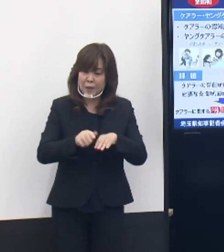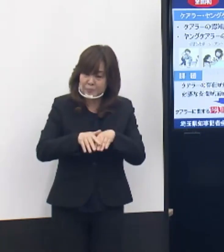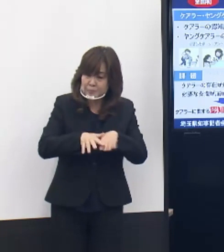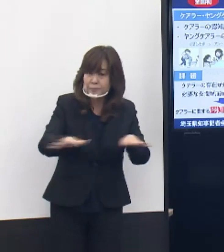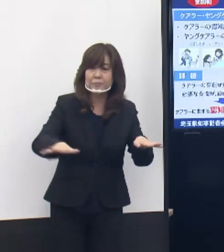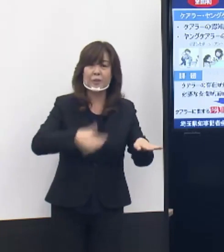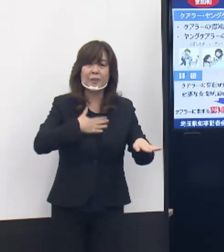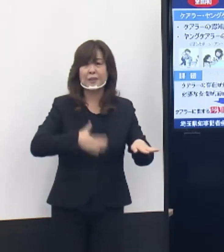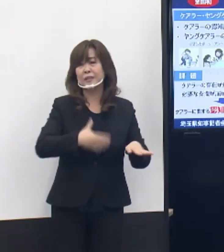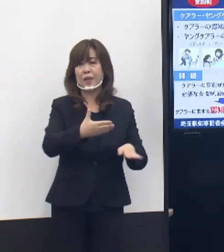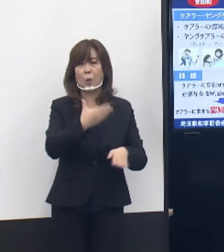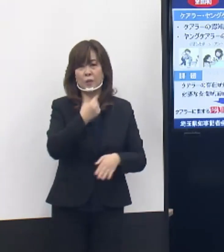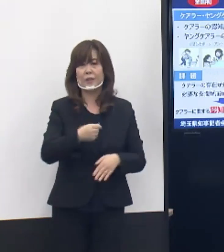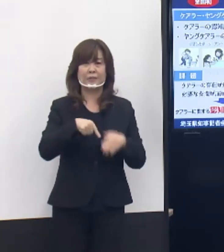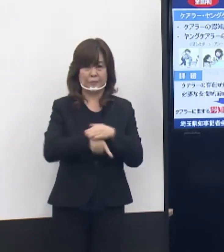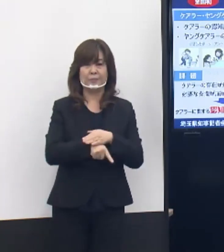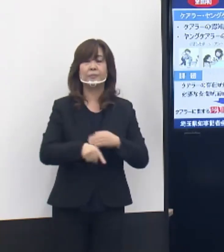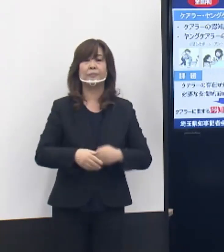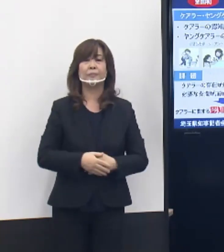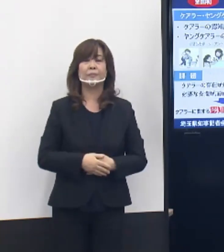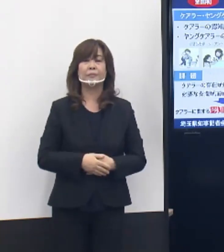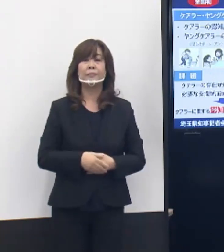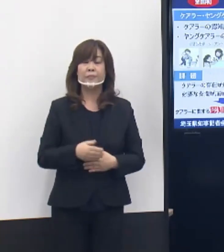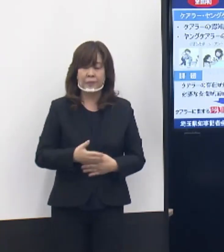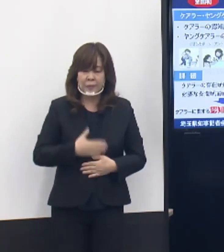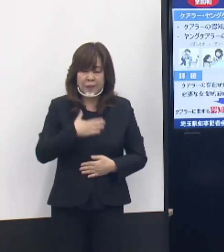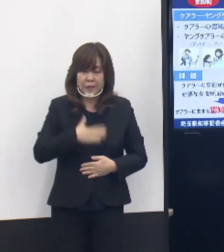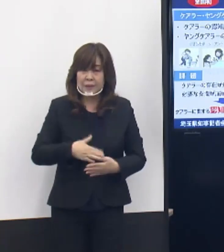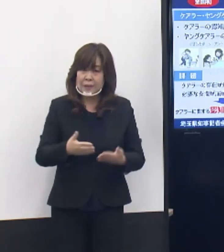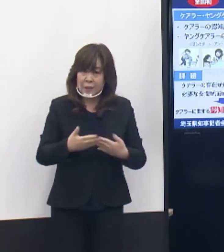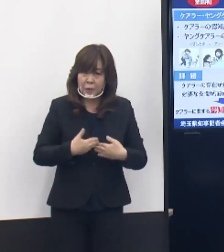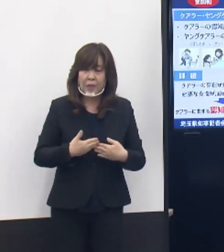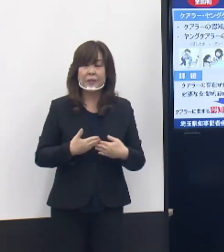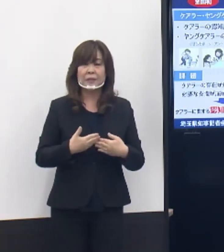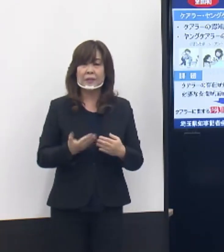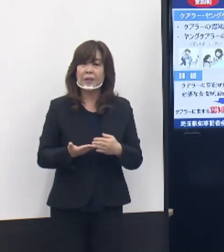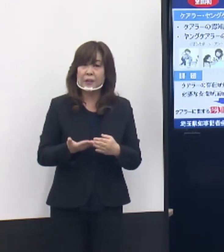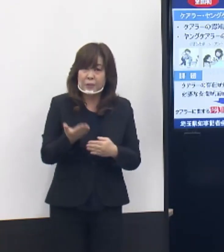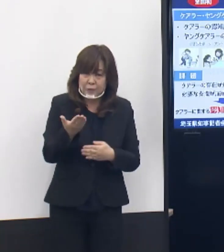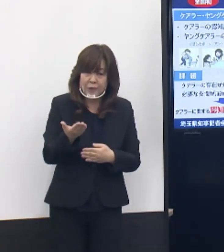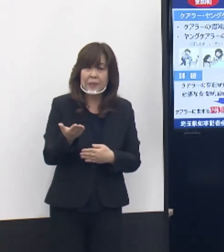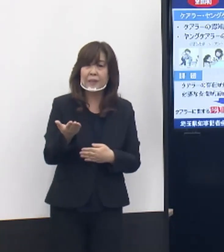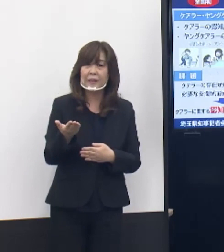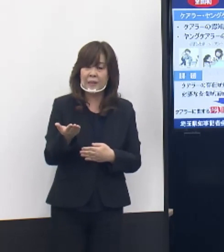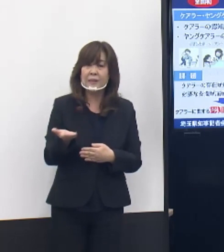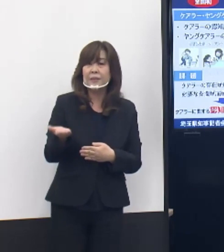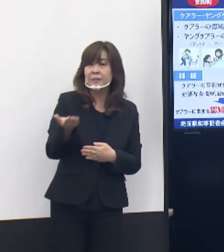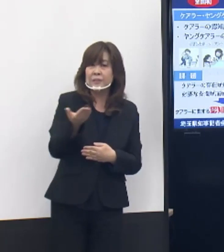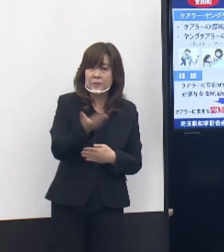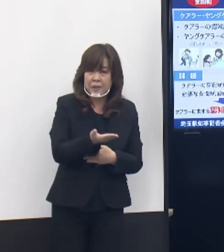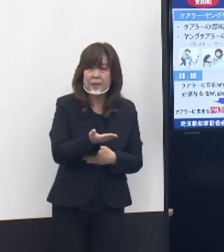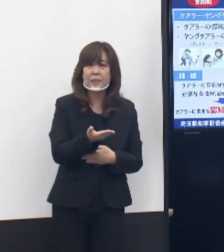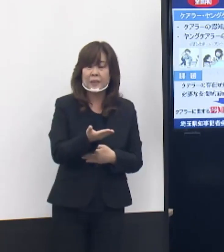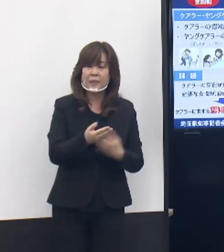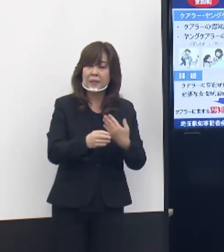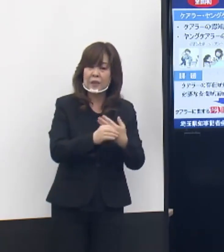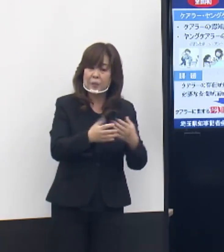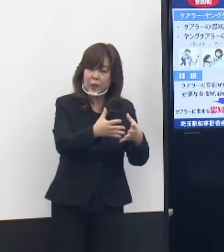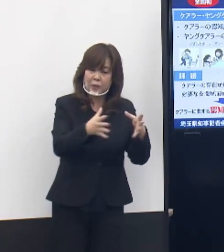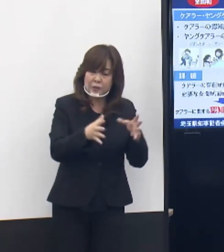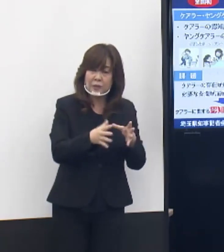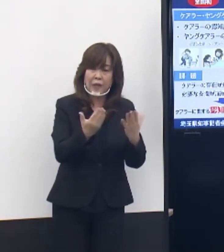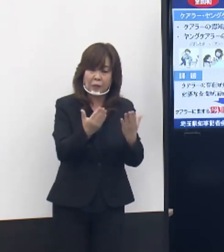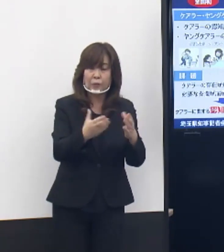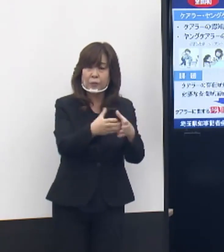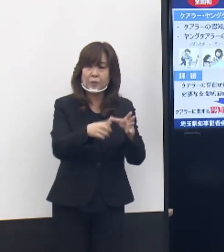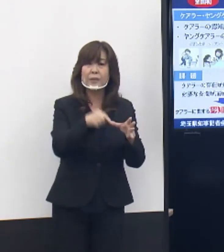でこの認知をさせていただいた後には当然、それが問題として認識されることによって、例えばクラスや学校や